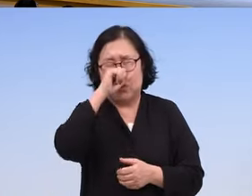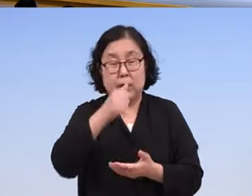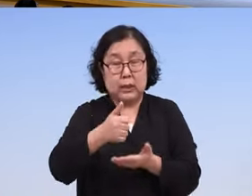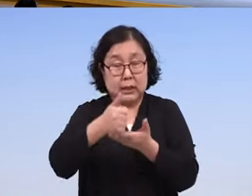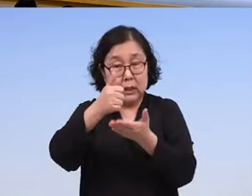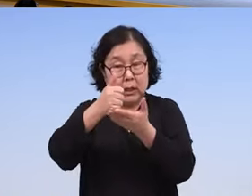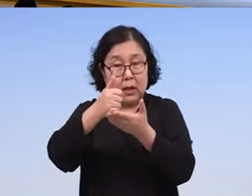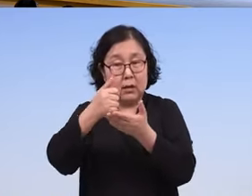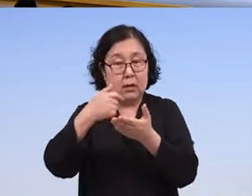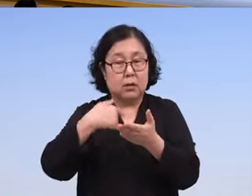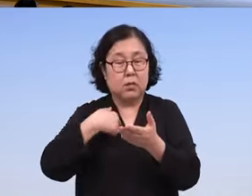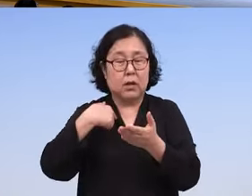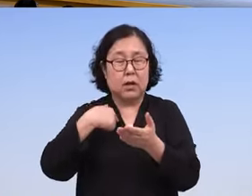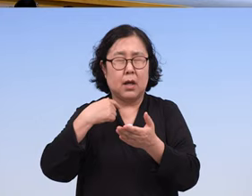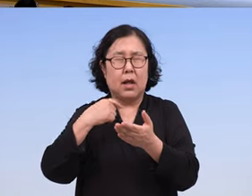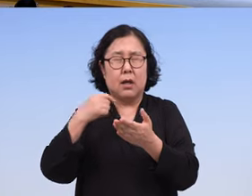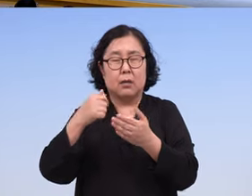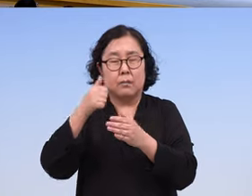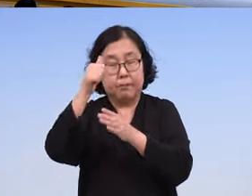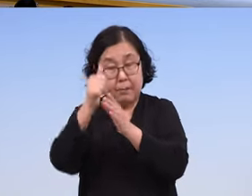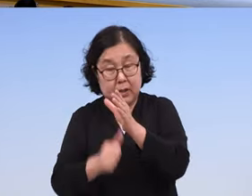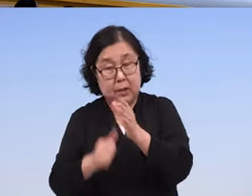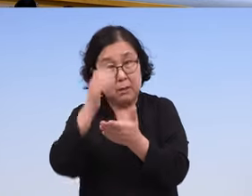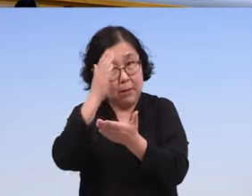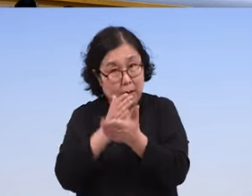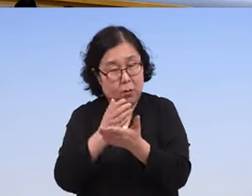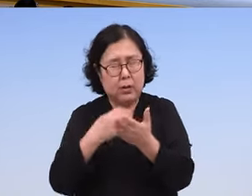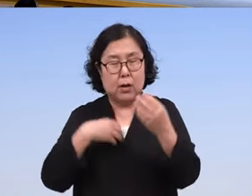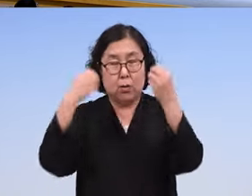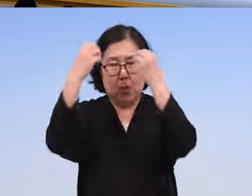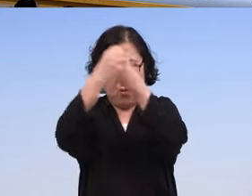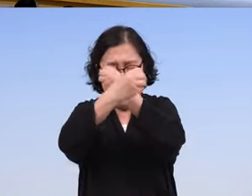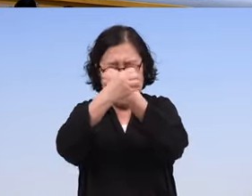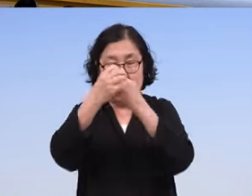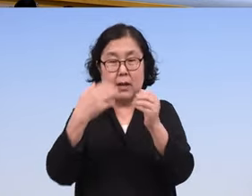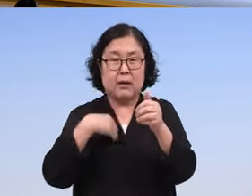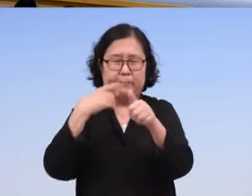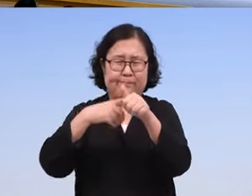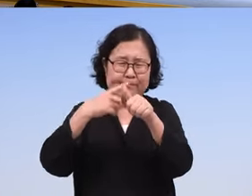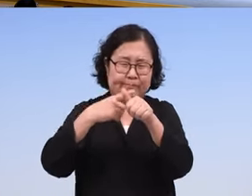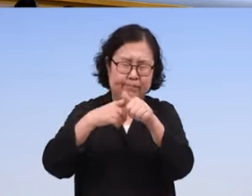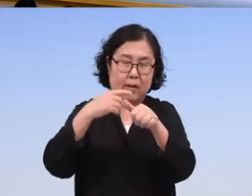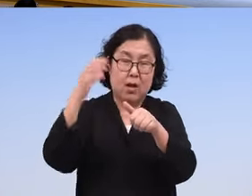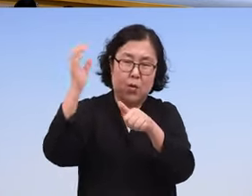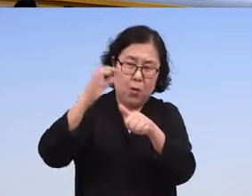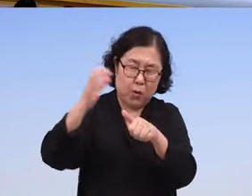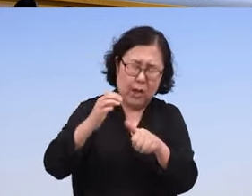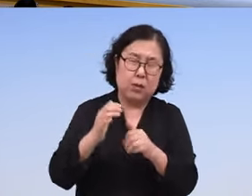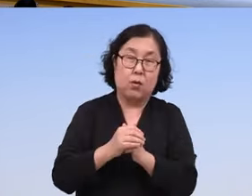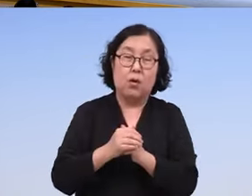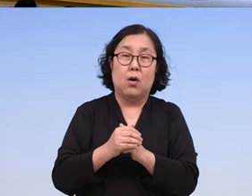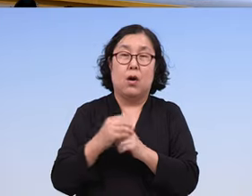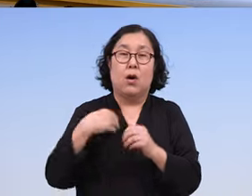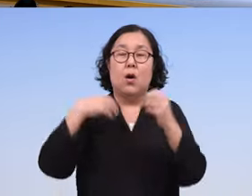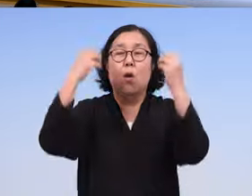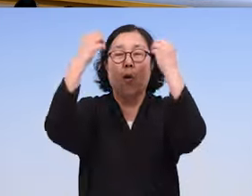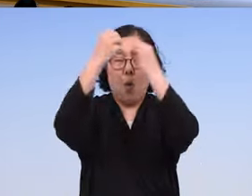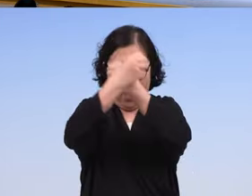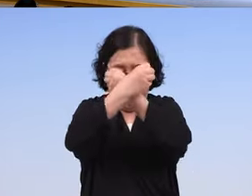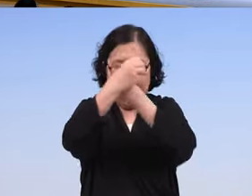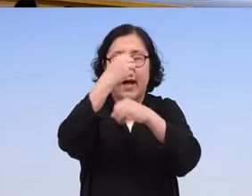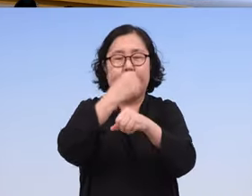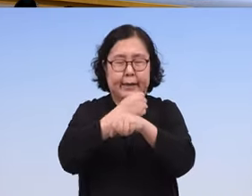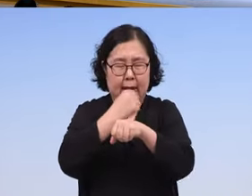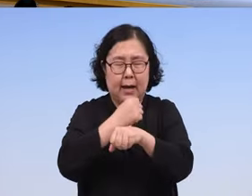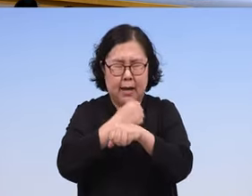칭찬해도 거기에 너무 빠지면 안 되고, 아무리 오해해서 저를 비난하더라도 하나님 앞에서 이거는 저분들이